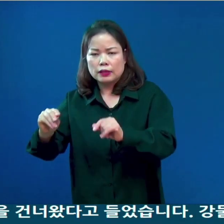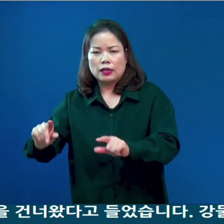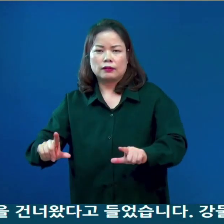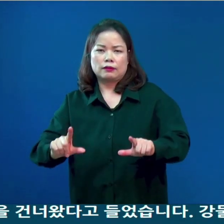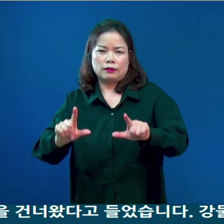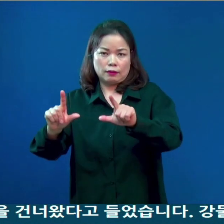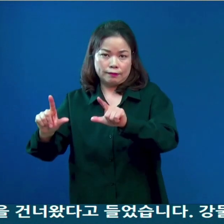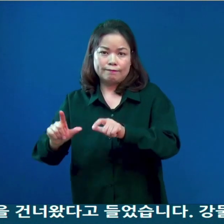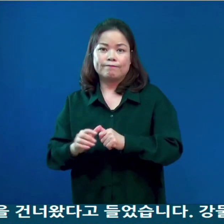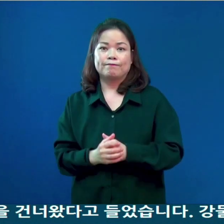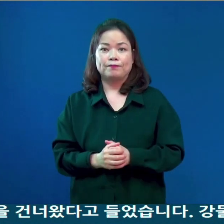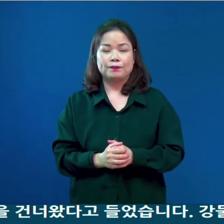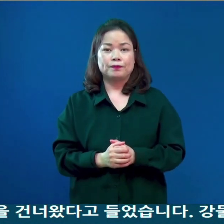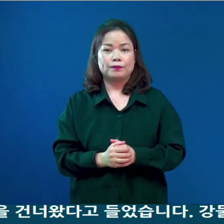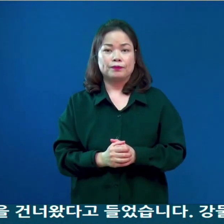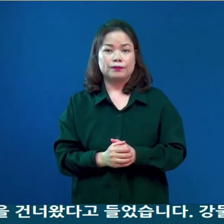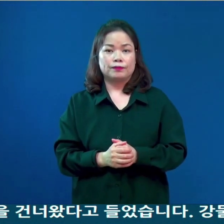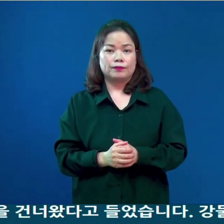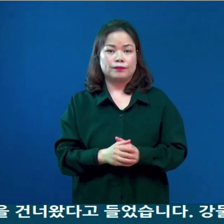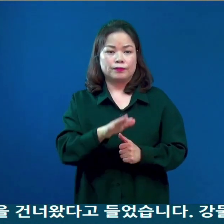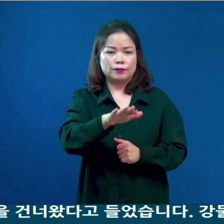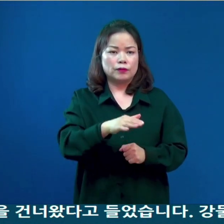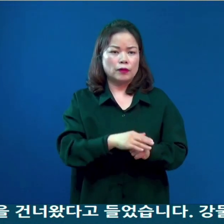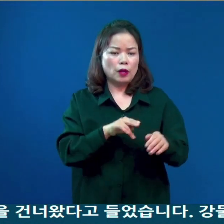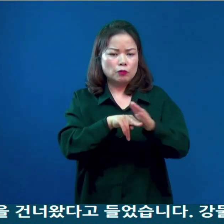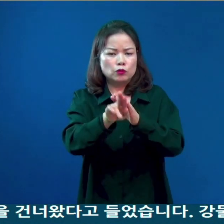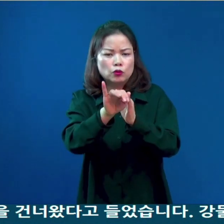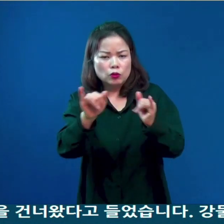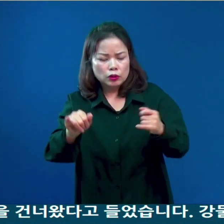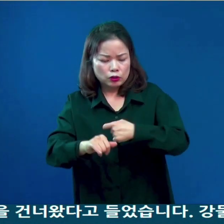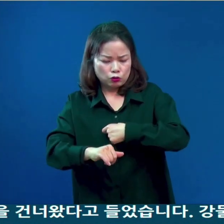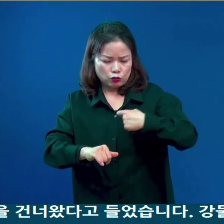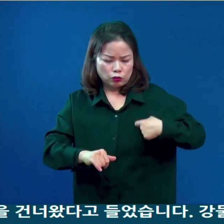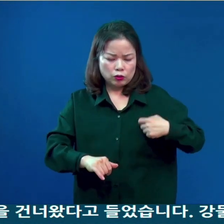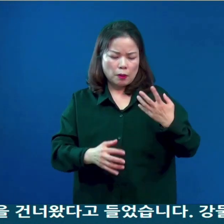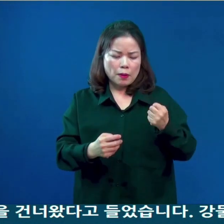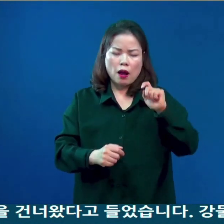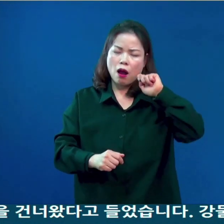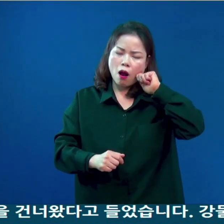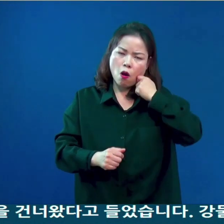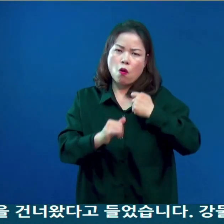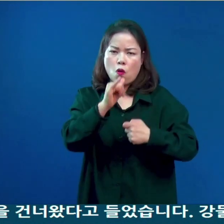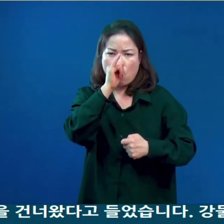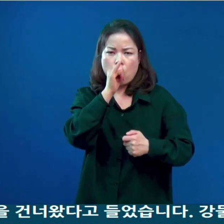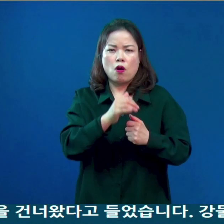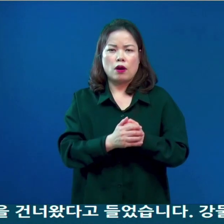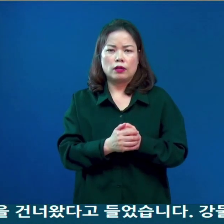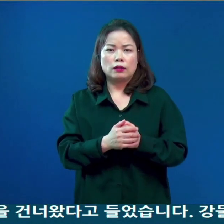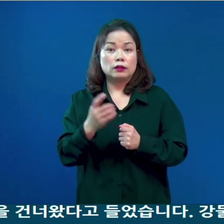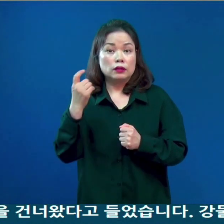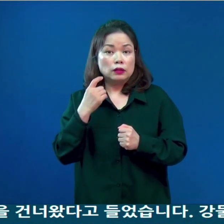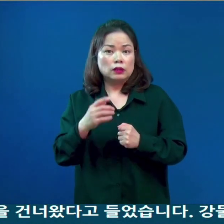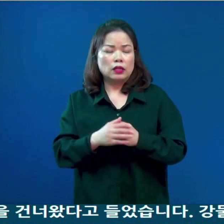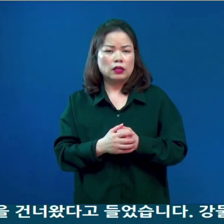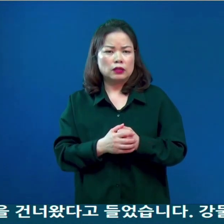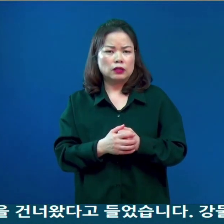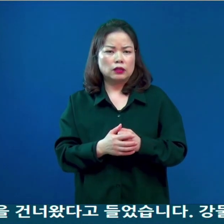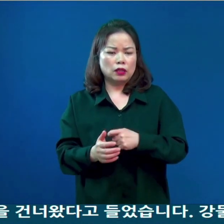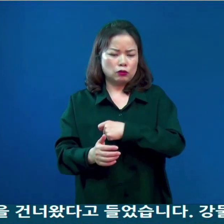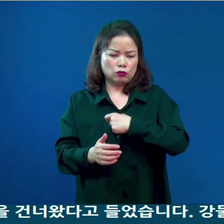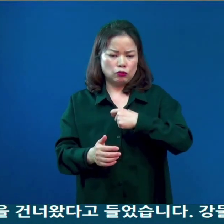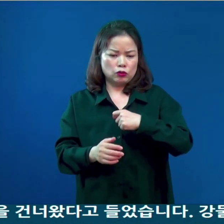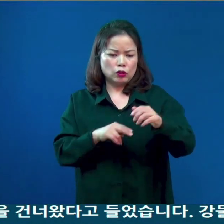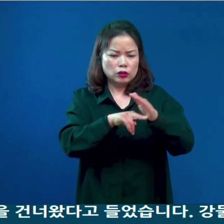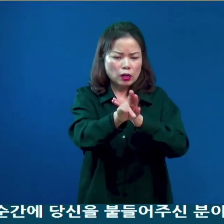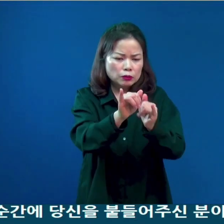시작했습니다. 자매도 중국에서 많은 어려움을 겪었다고 들었습니다. 듣자하니 자매도 중국에서